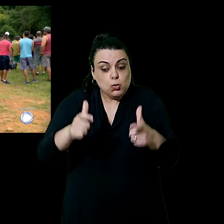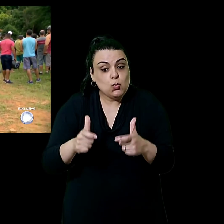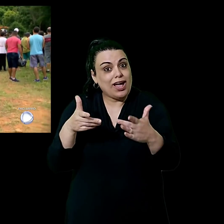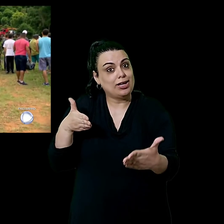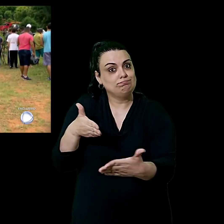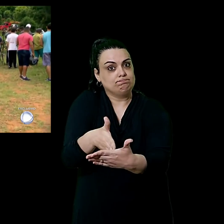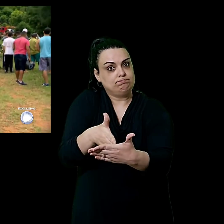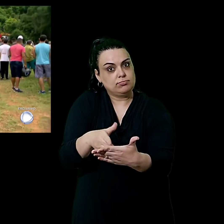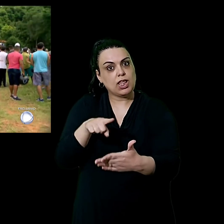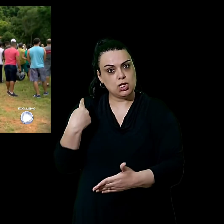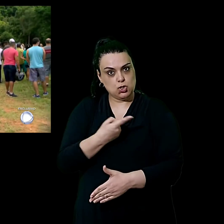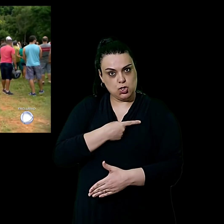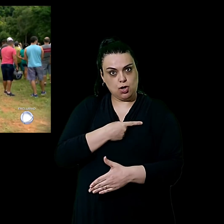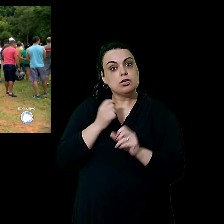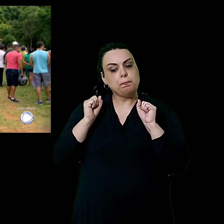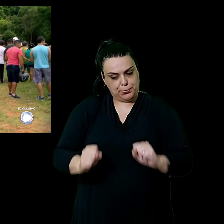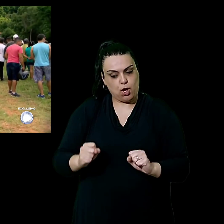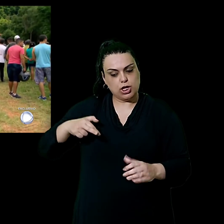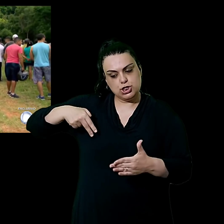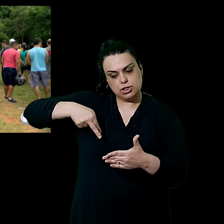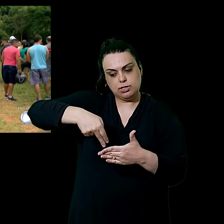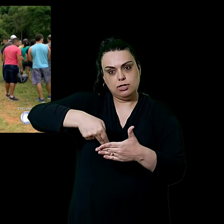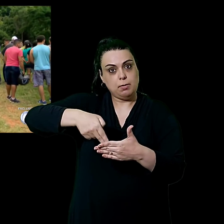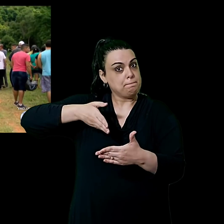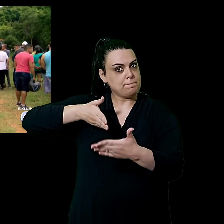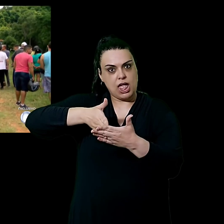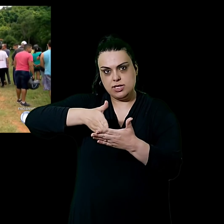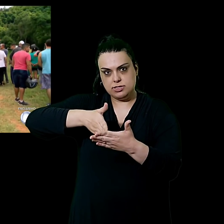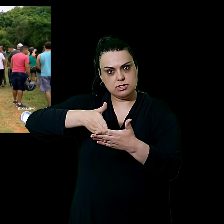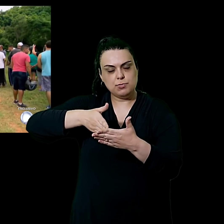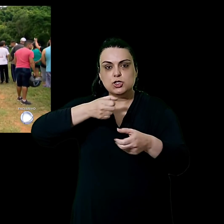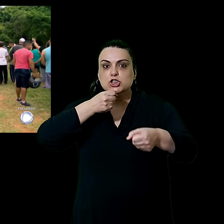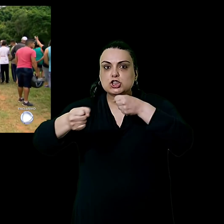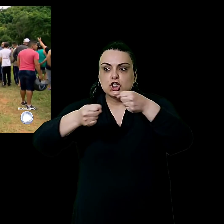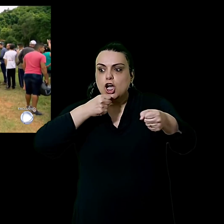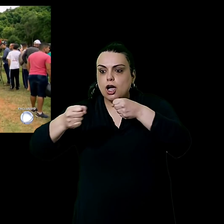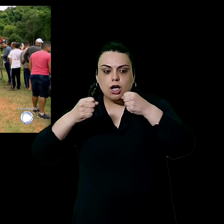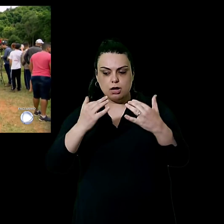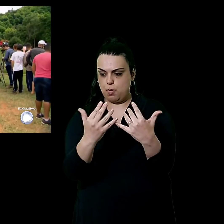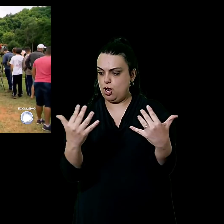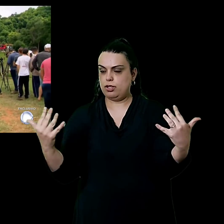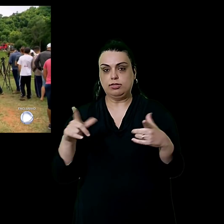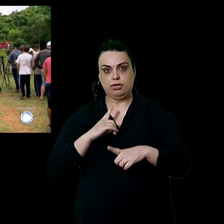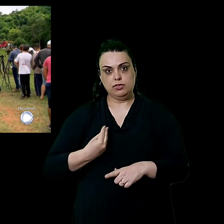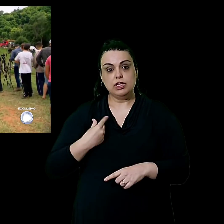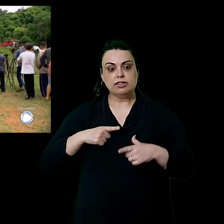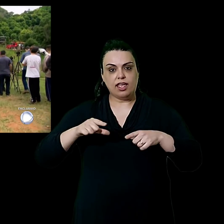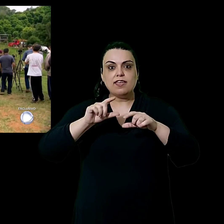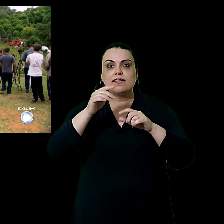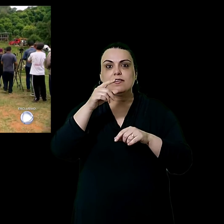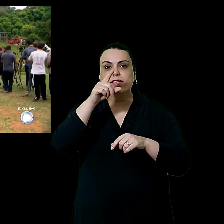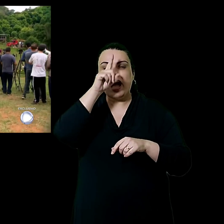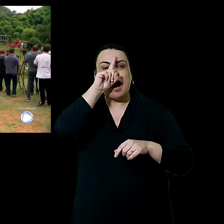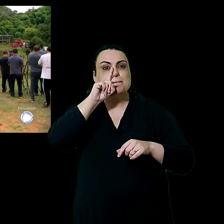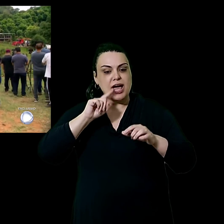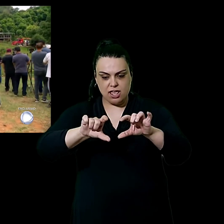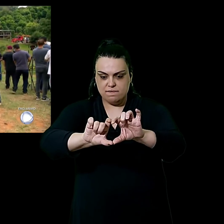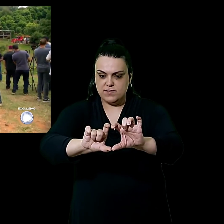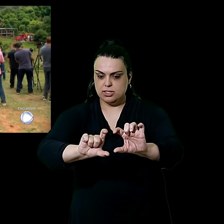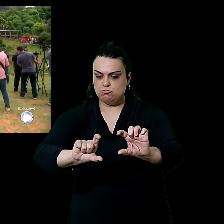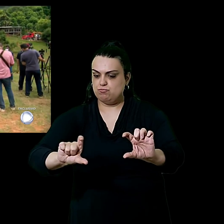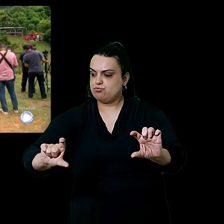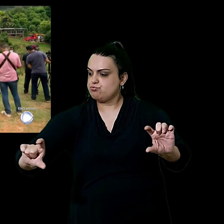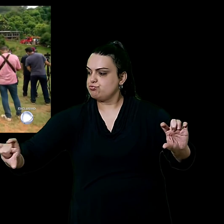ponto máximo que a gente consegue chegar. Os jornalistas já estão aqui. Foi colocada uma fita de